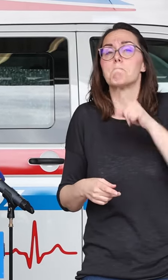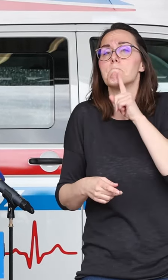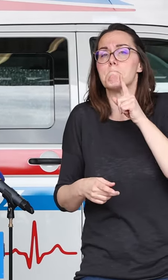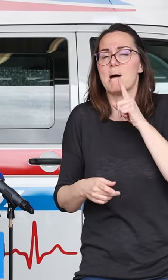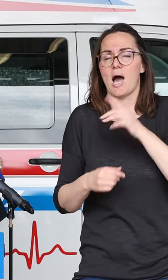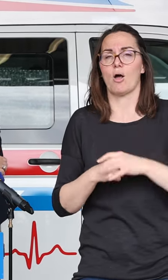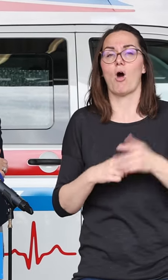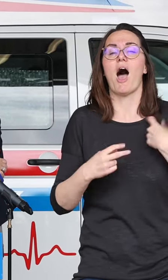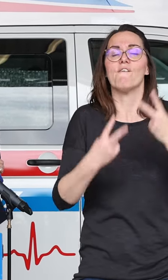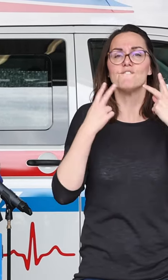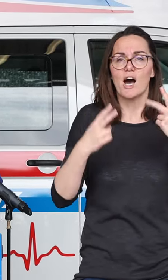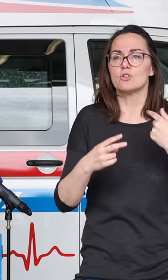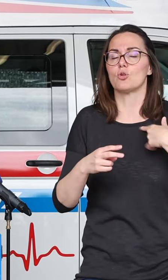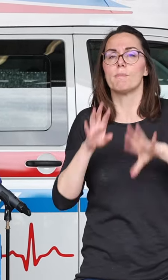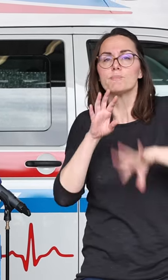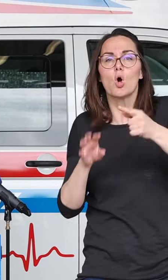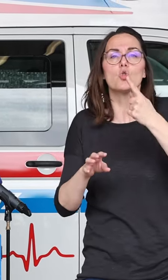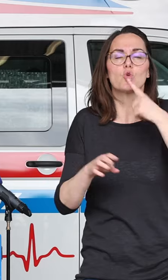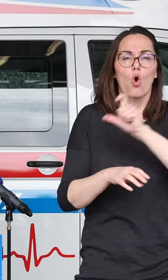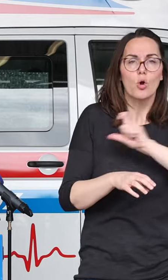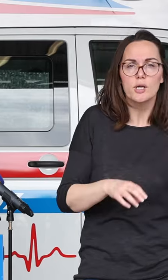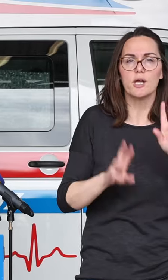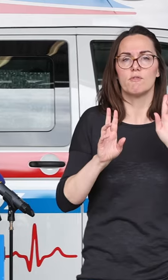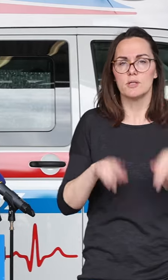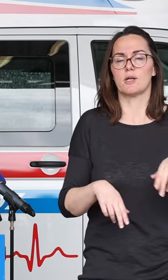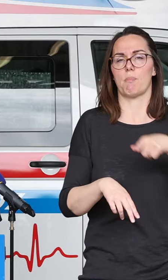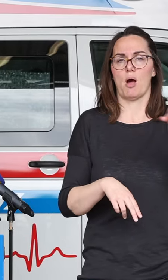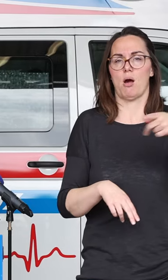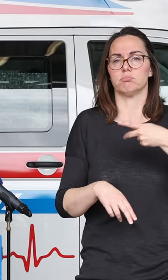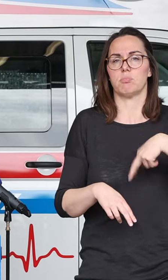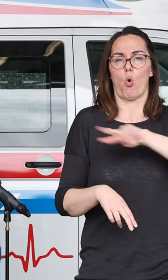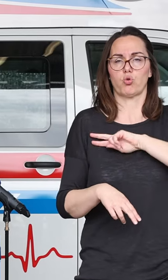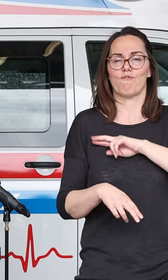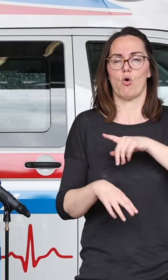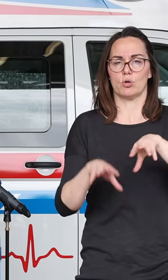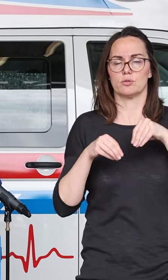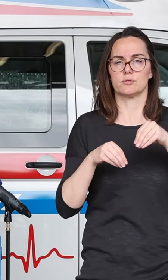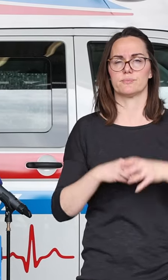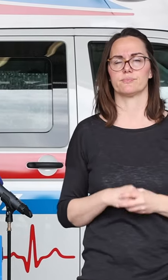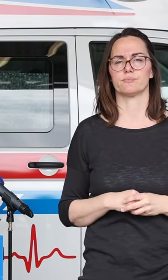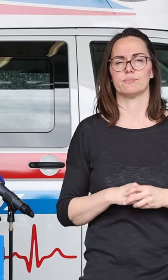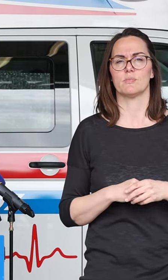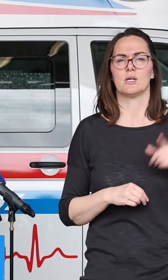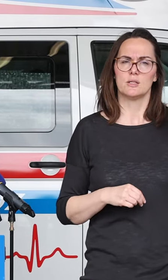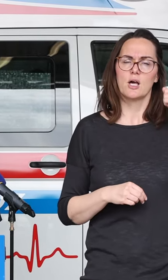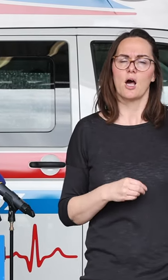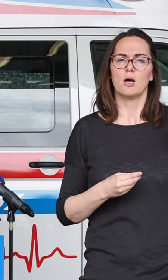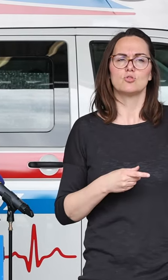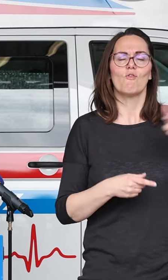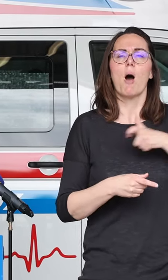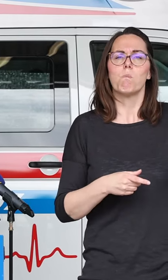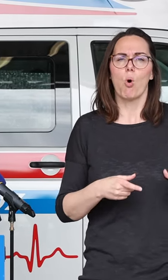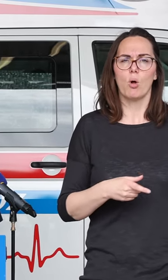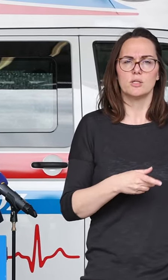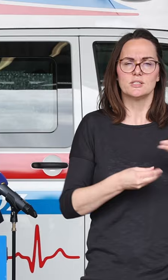da se sva ubojstva riješe, da znamo ko su počinitelji i da oni za to odgovaraju. Tako da, u tom smislu izvješće Policijske